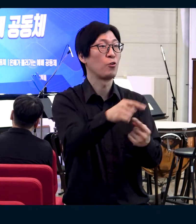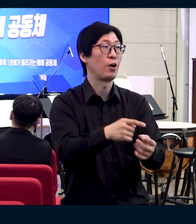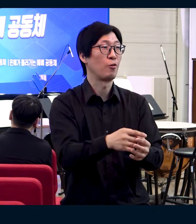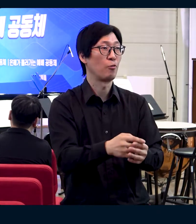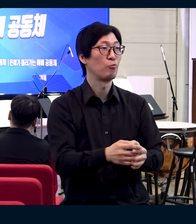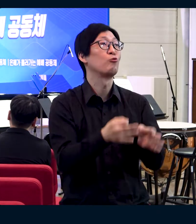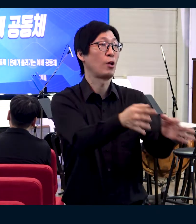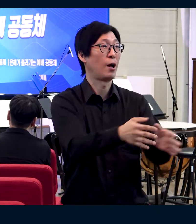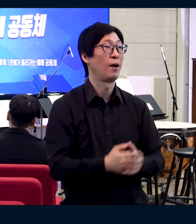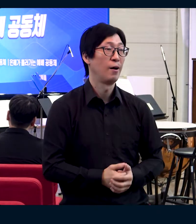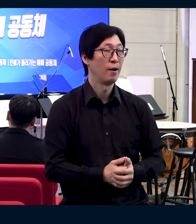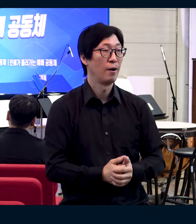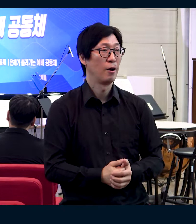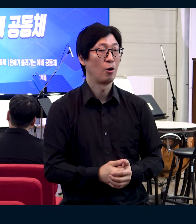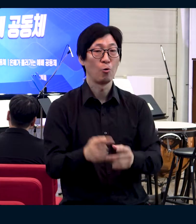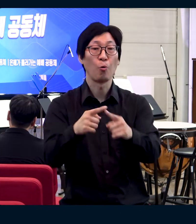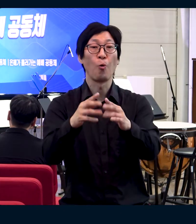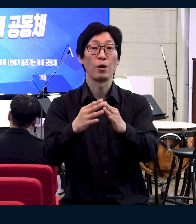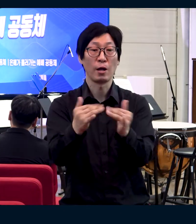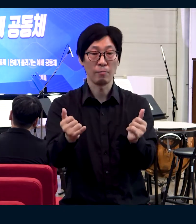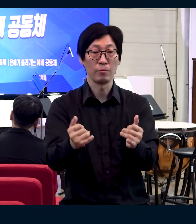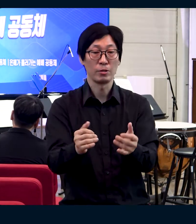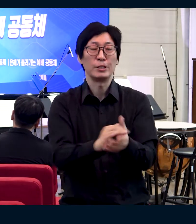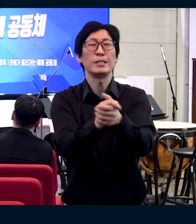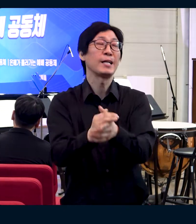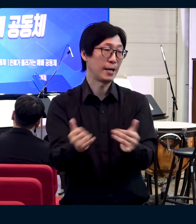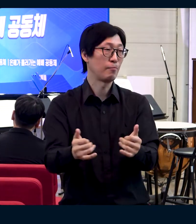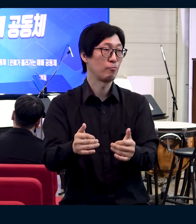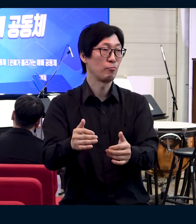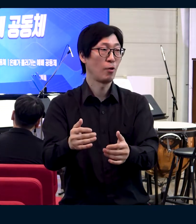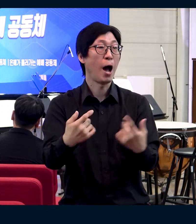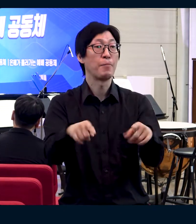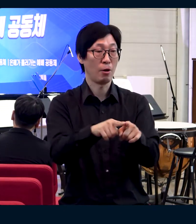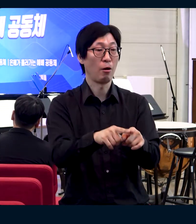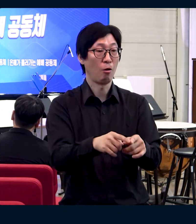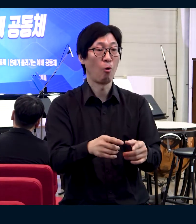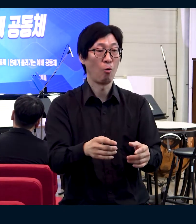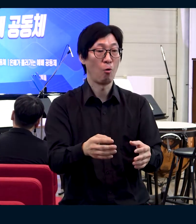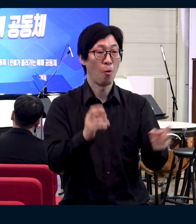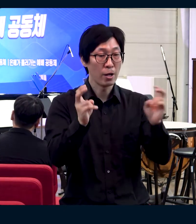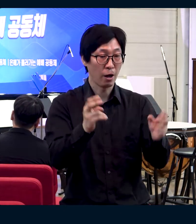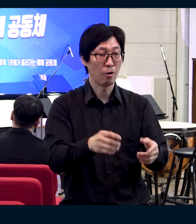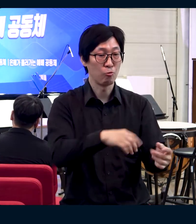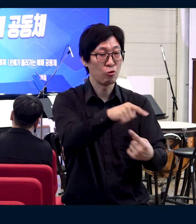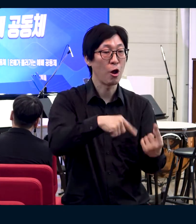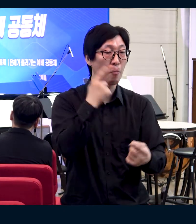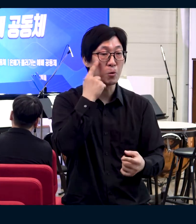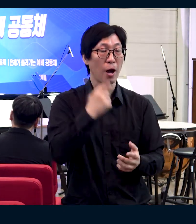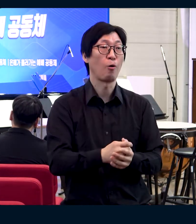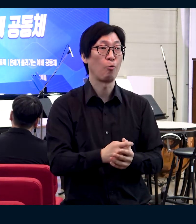필요하니까 같은 교인 중에 한 사람, 아주 친한 사람이에요. 그 사람하고 동업하자고 그래가지고 같이 동업을 하는 거예요.